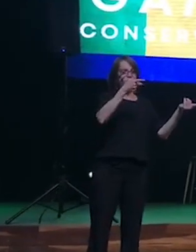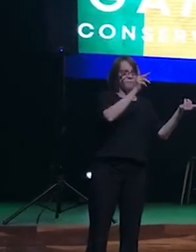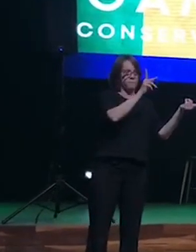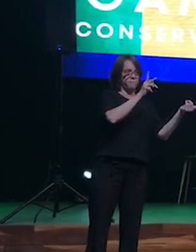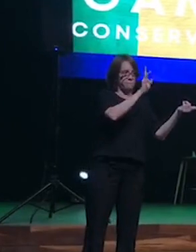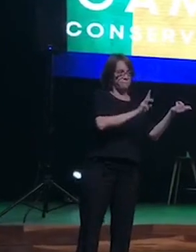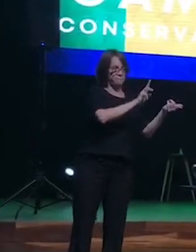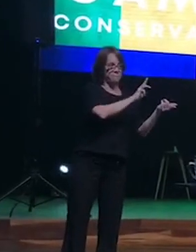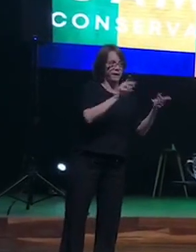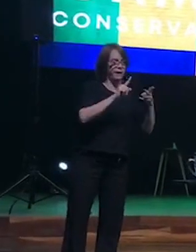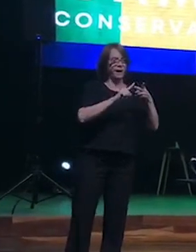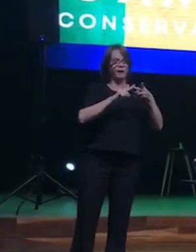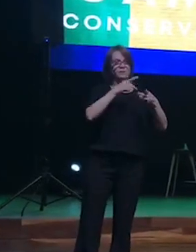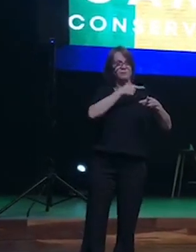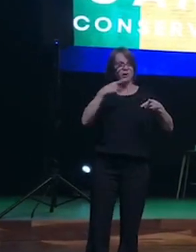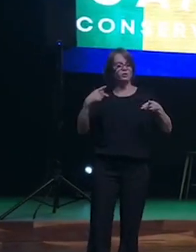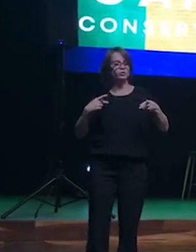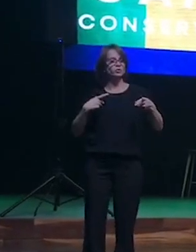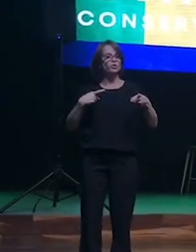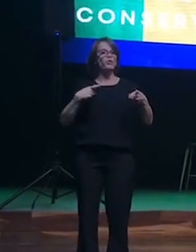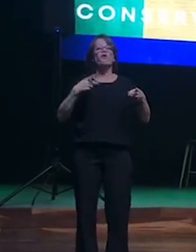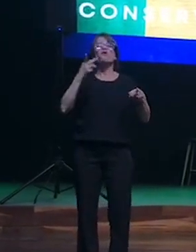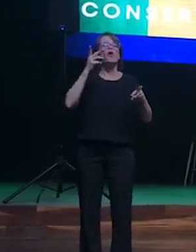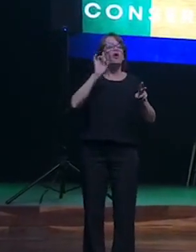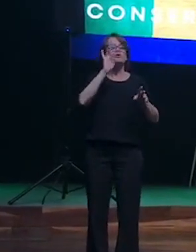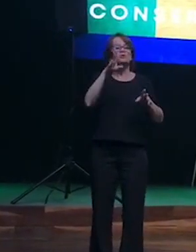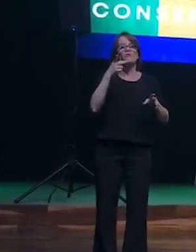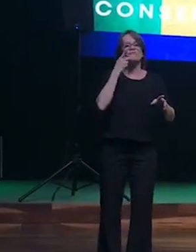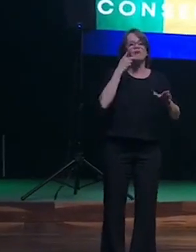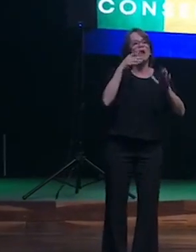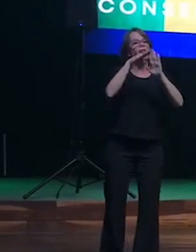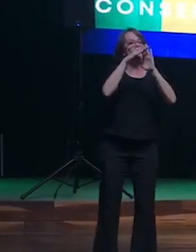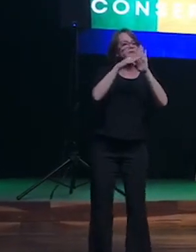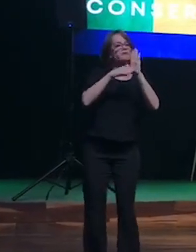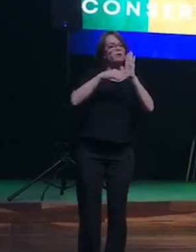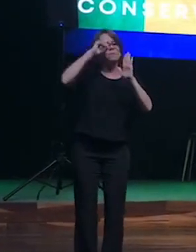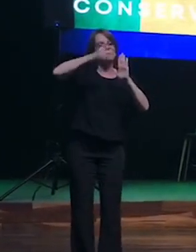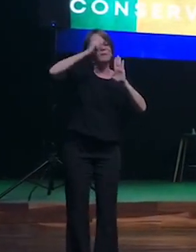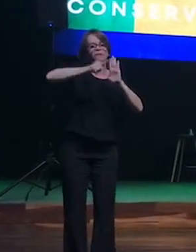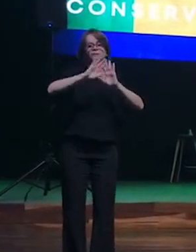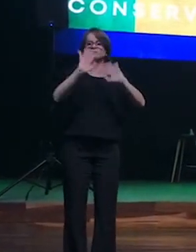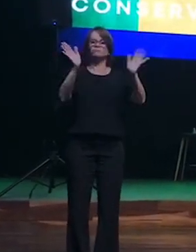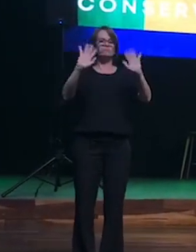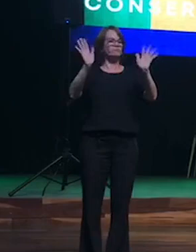ou não. Isso é problema dele. Acredita quem quer.